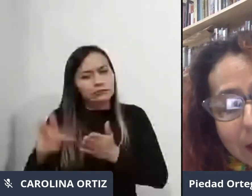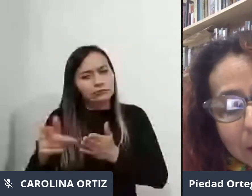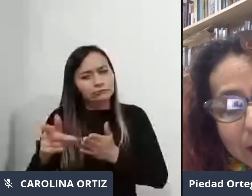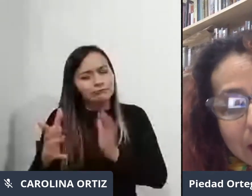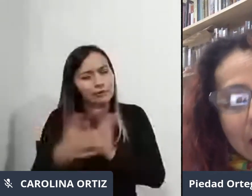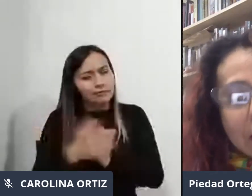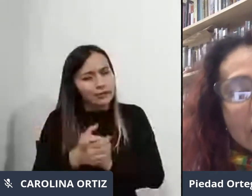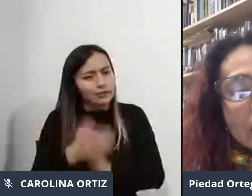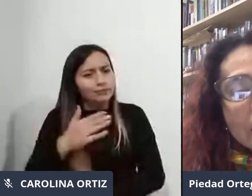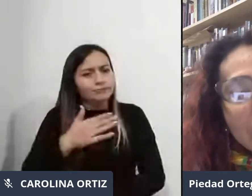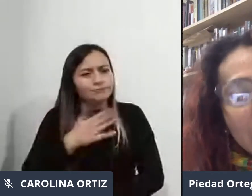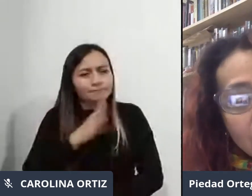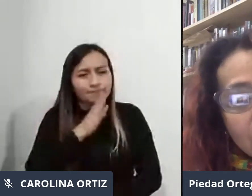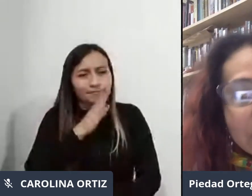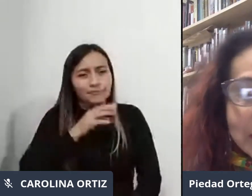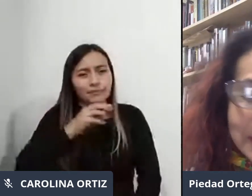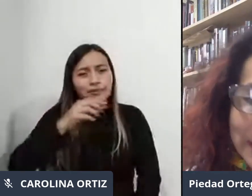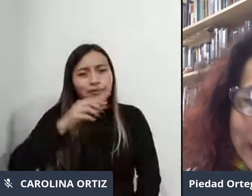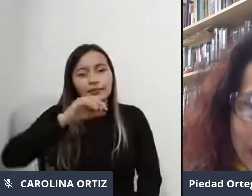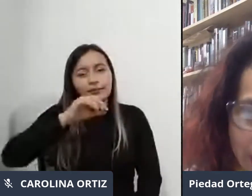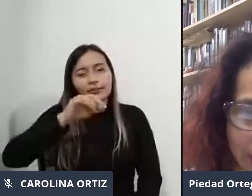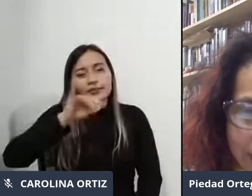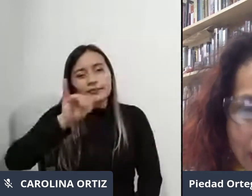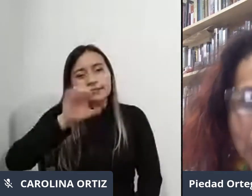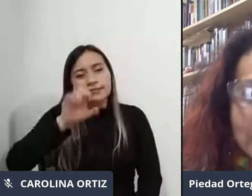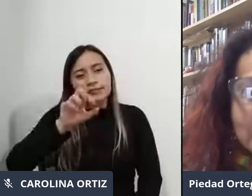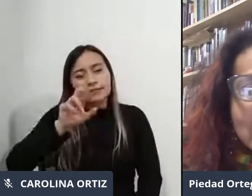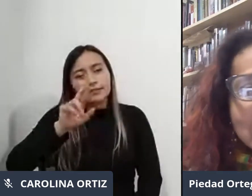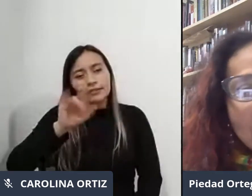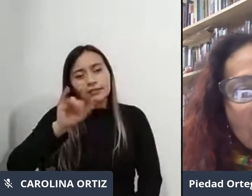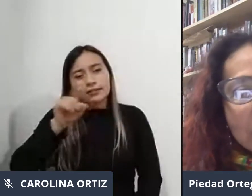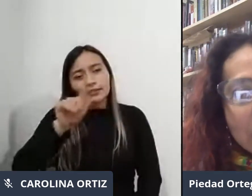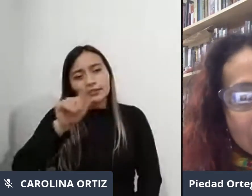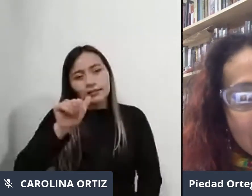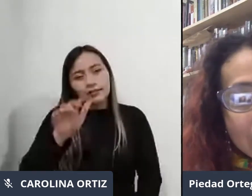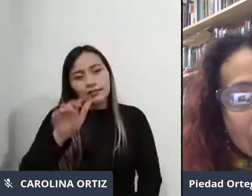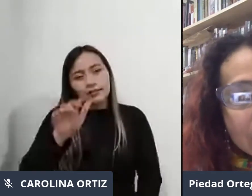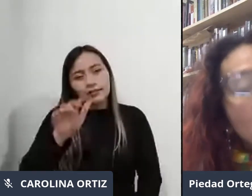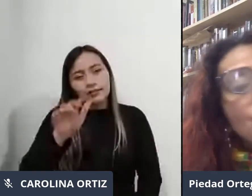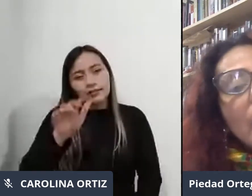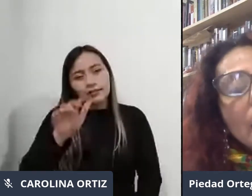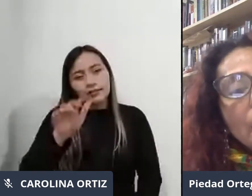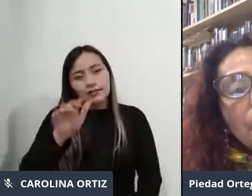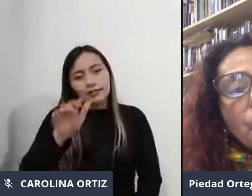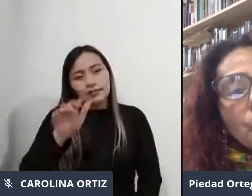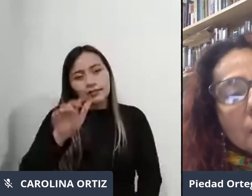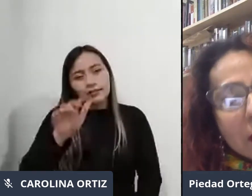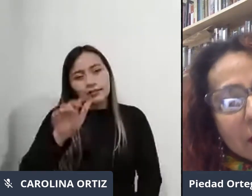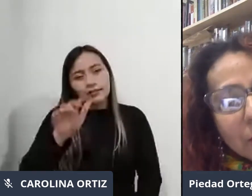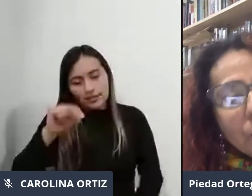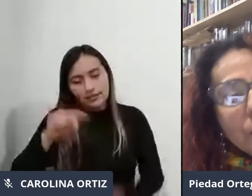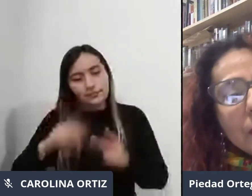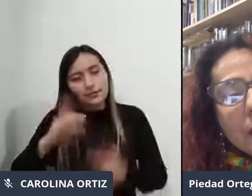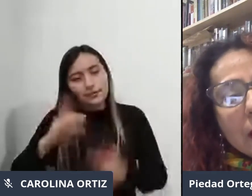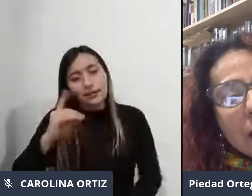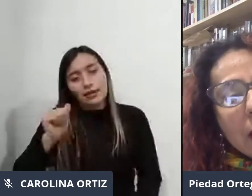Yerisa Merchán, y a Darwin, egresado también de esta licenciatura,